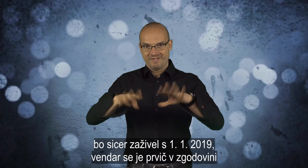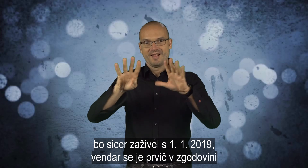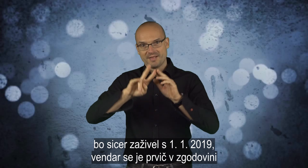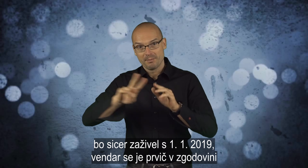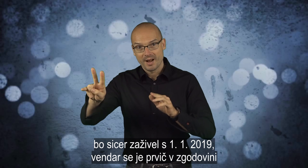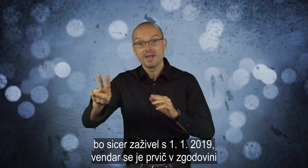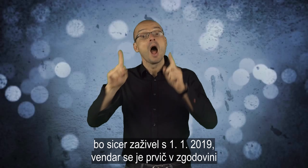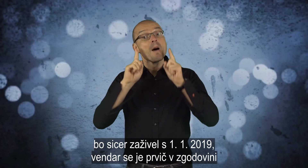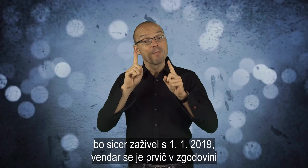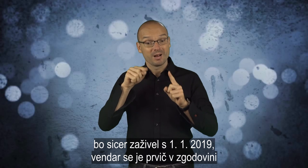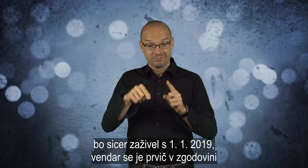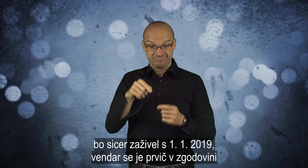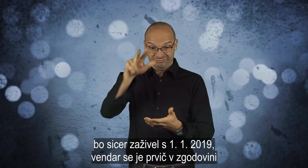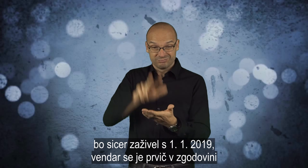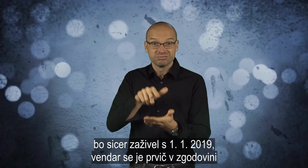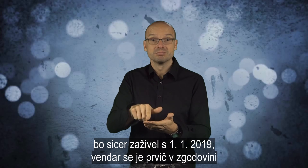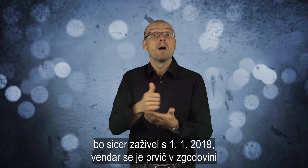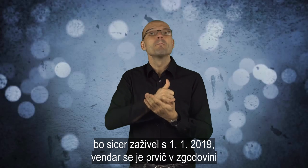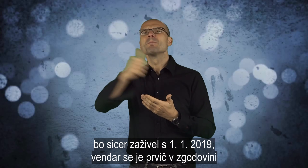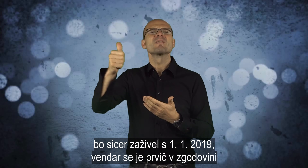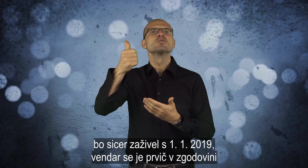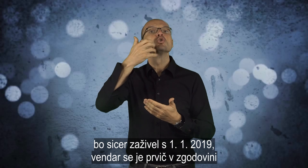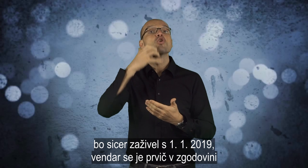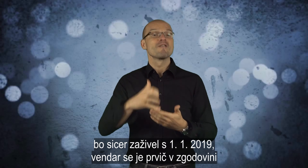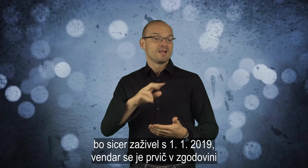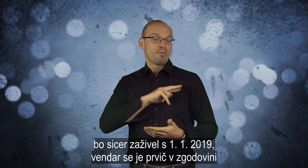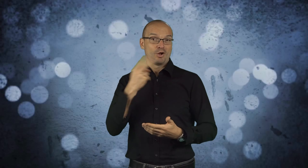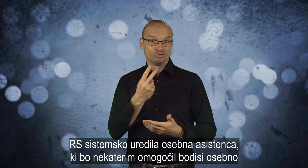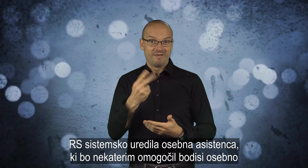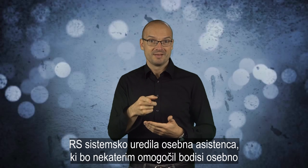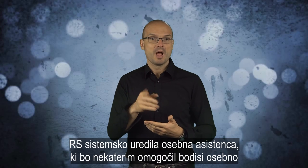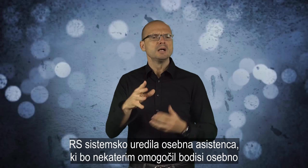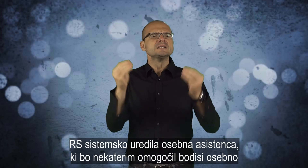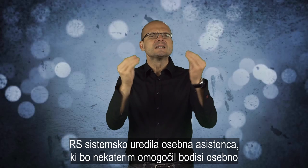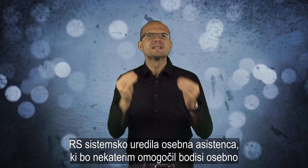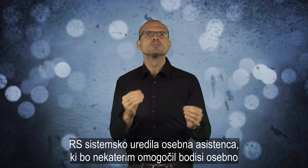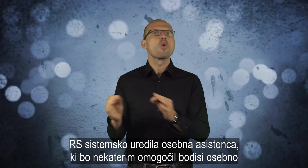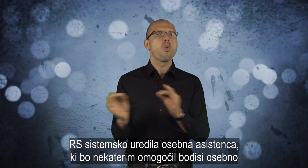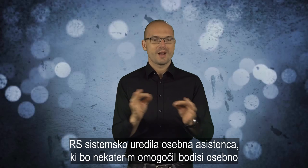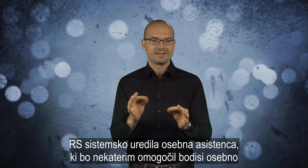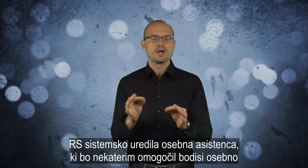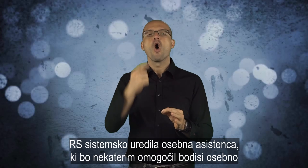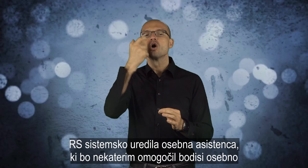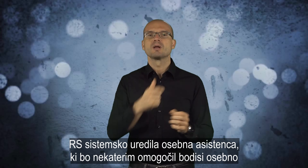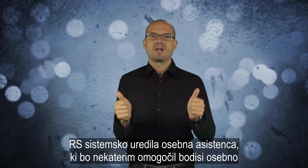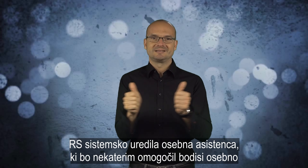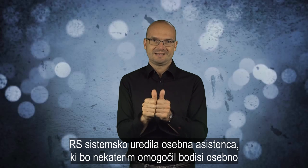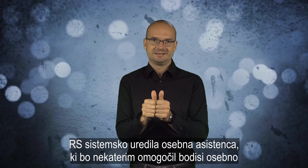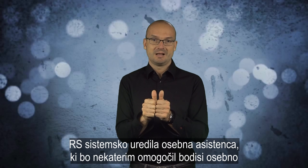v zgodovini Republike Slovenije sistemsko uredila osebna asistenca, ki bo nekaterim omogočila